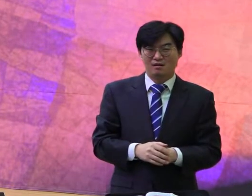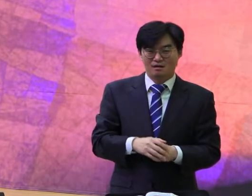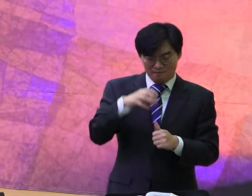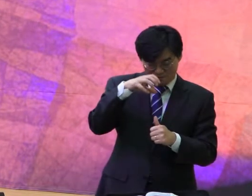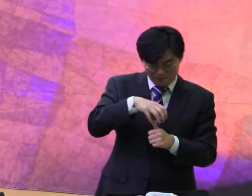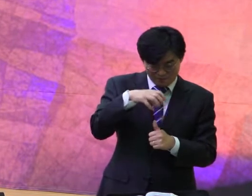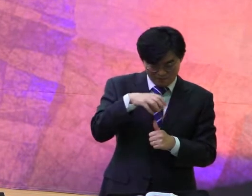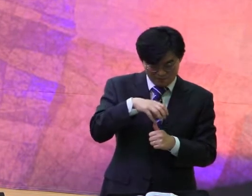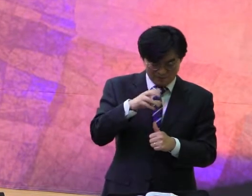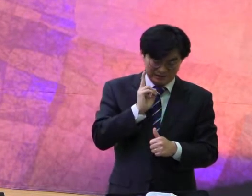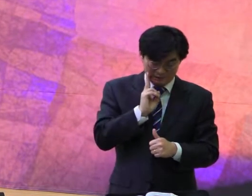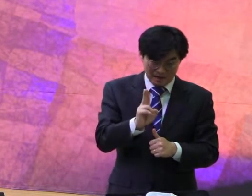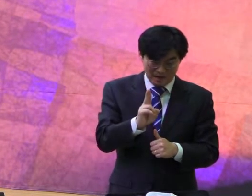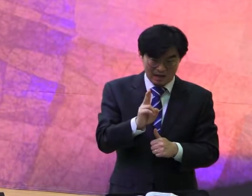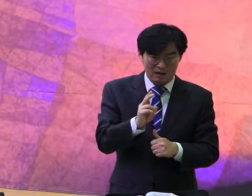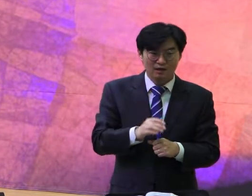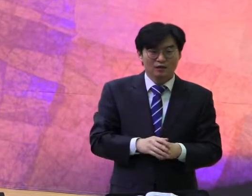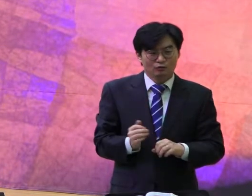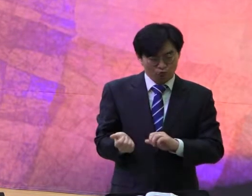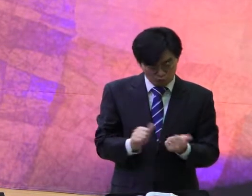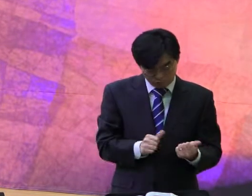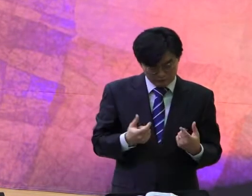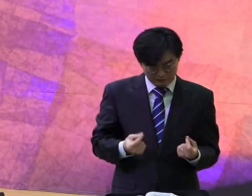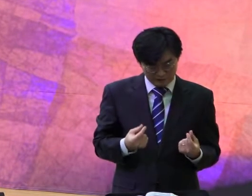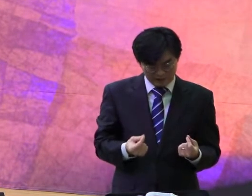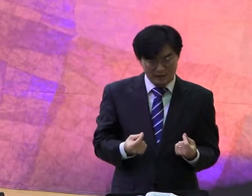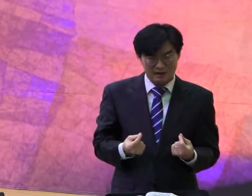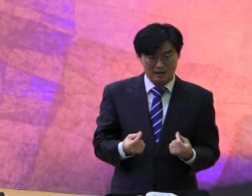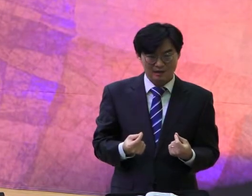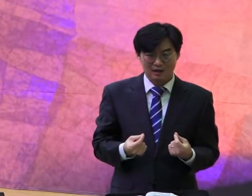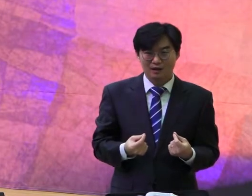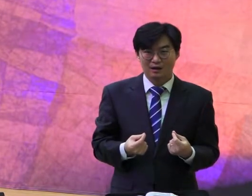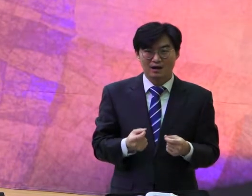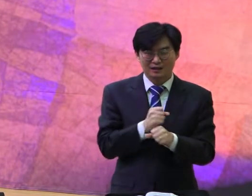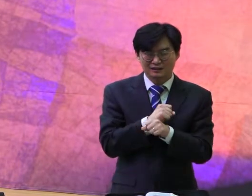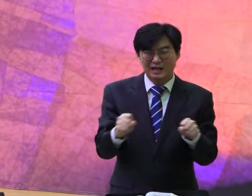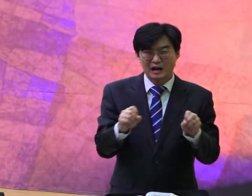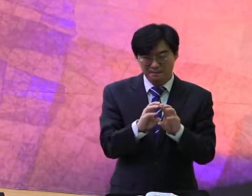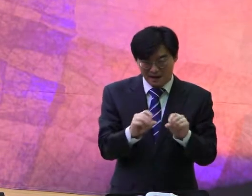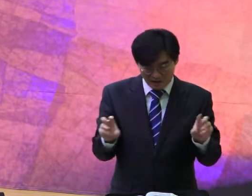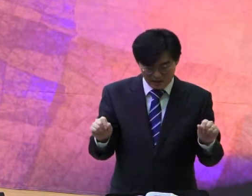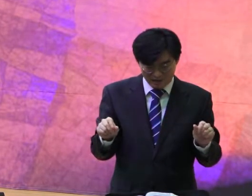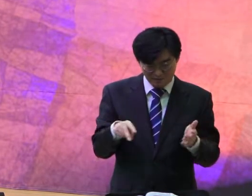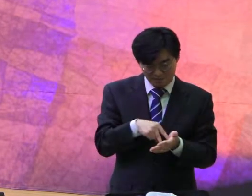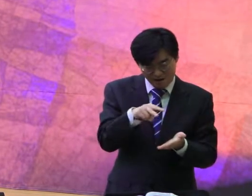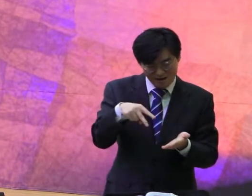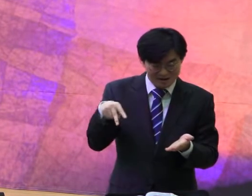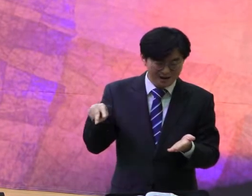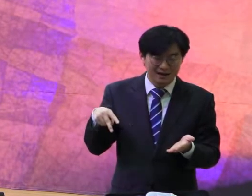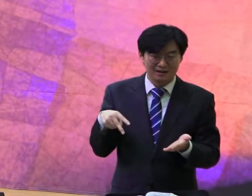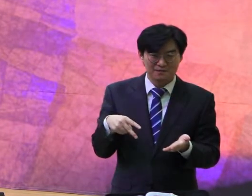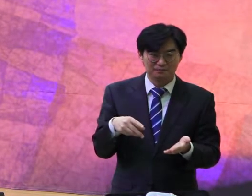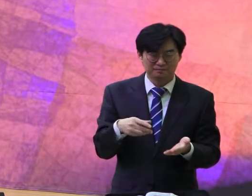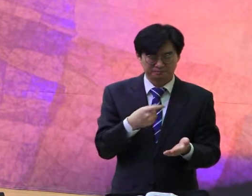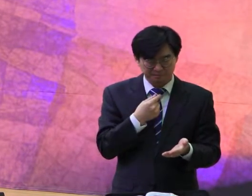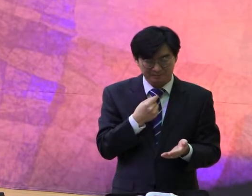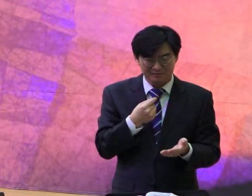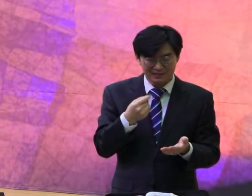죽음 같고 광야 같고 메마른 땅 같고 사막 같은 그런 상황 속에서